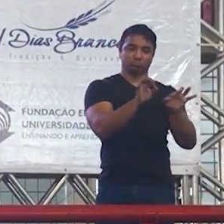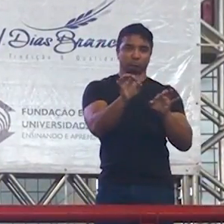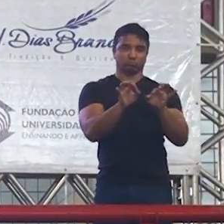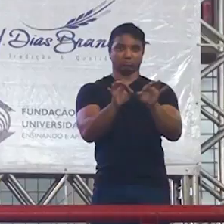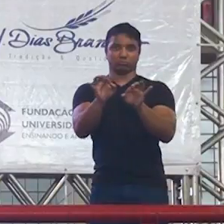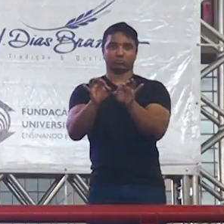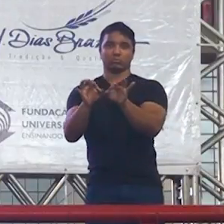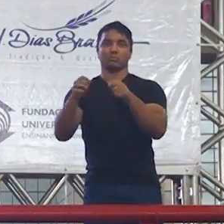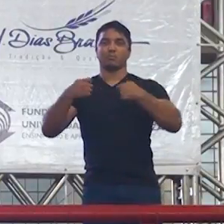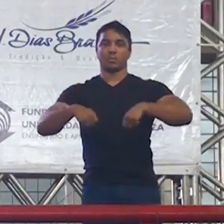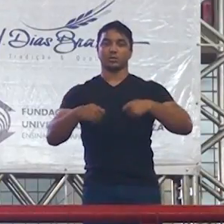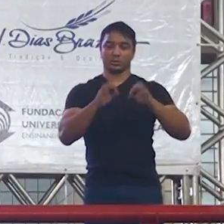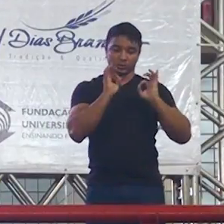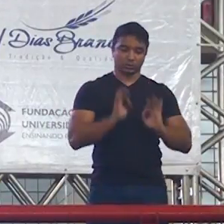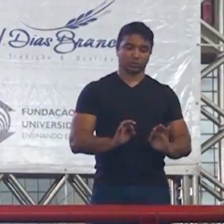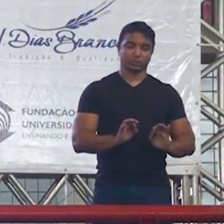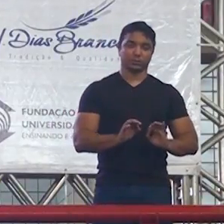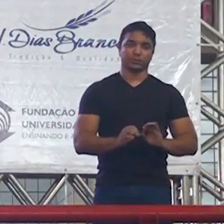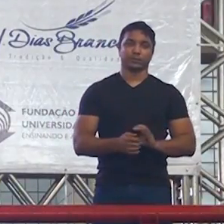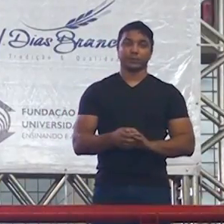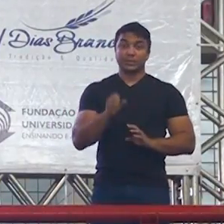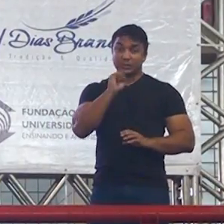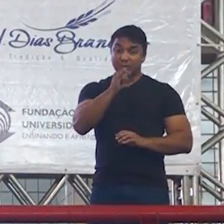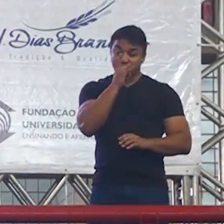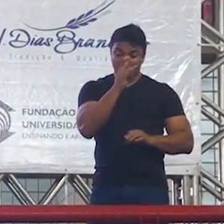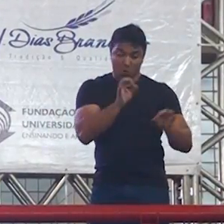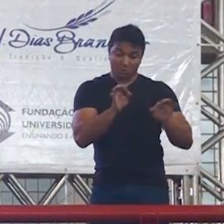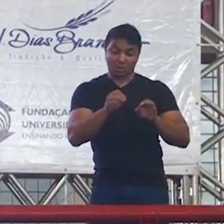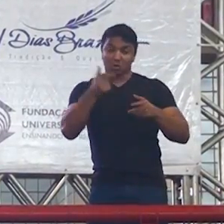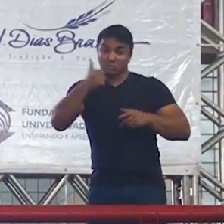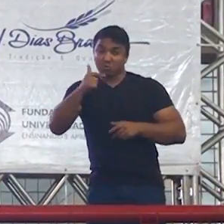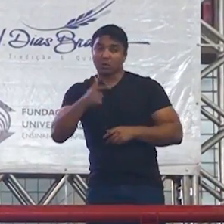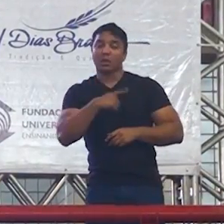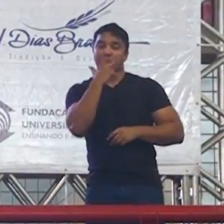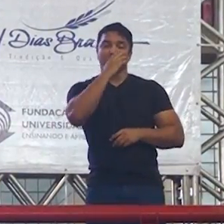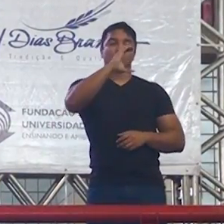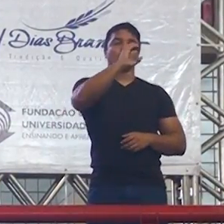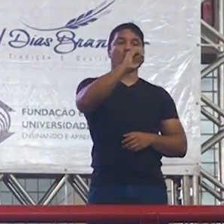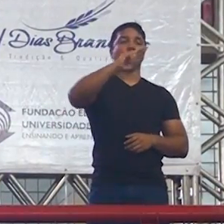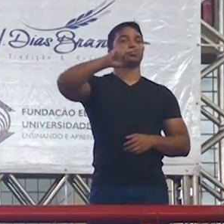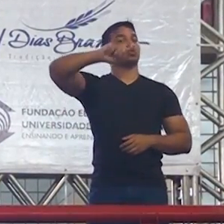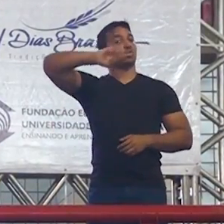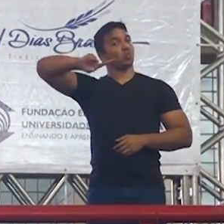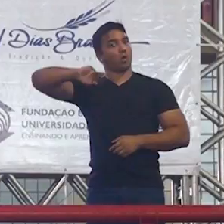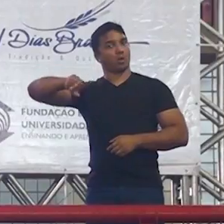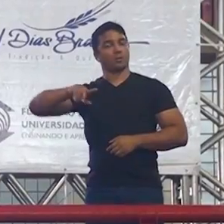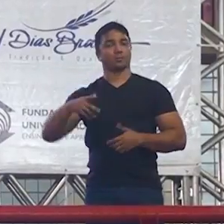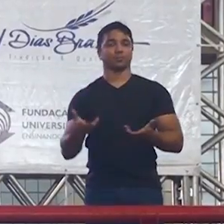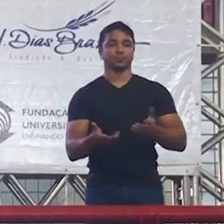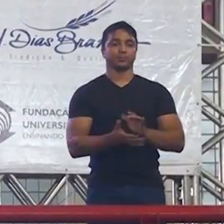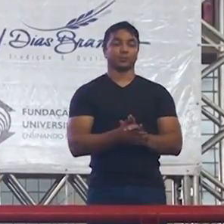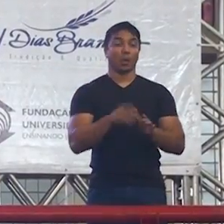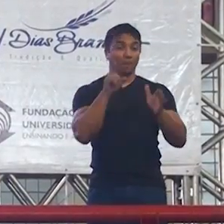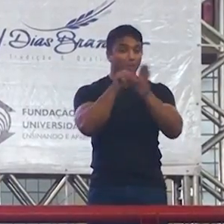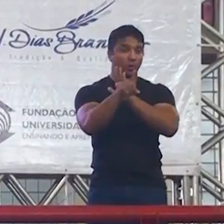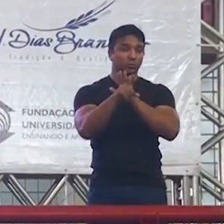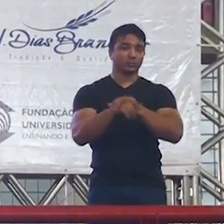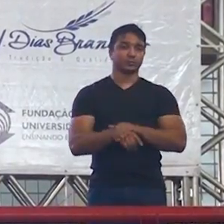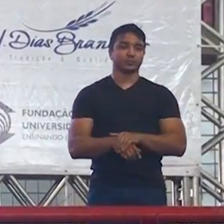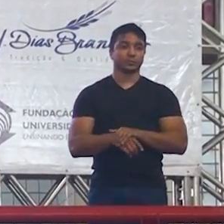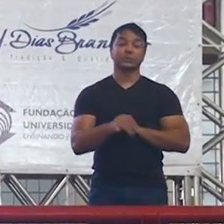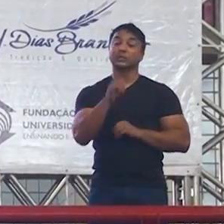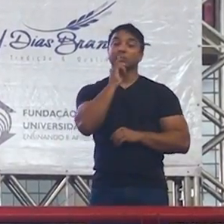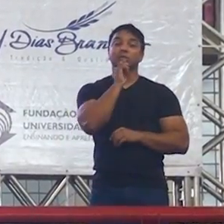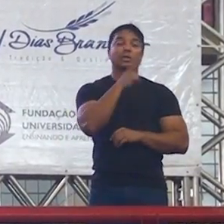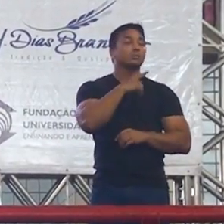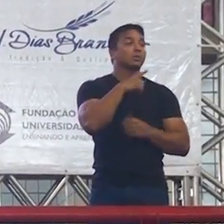Organizados. Os elétrons têm que ser organizados. Se eles não forem organizados, não é corrente elétrica. Aí eu vou perguntar para vocês aí. Se eu